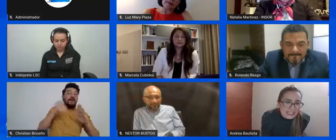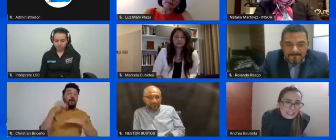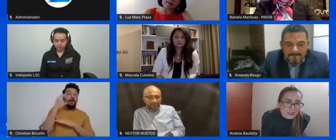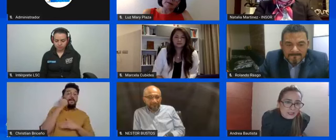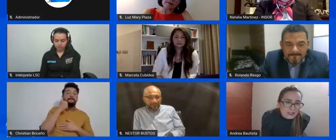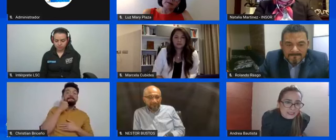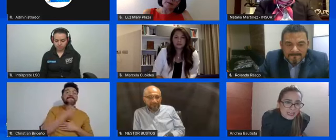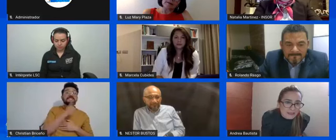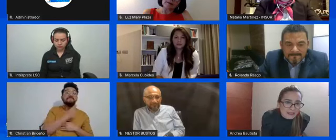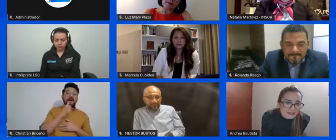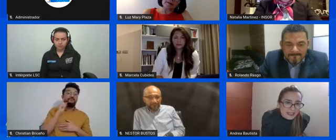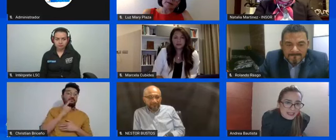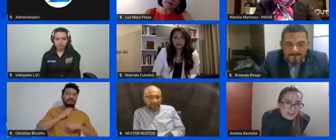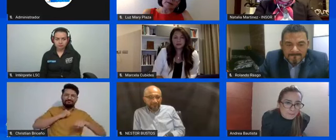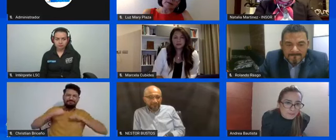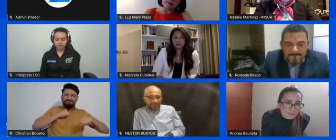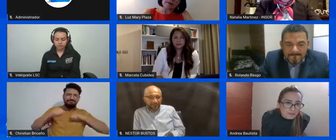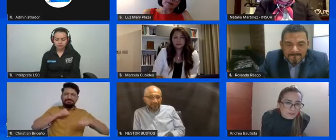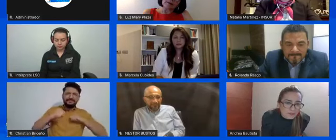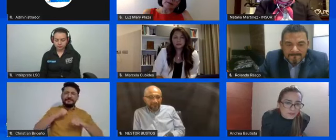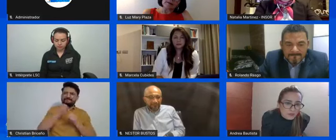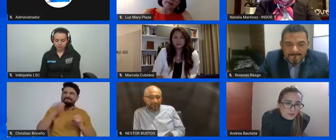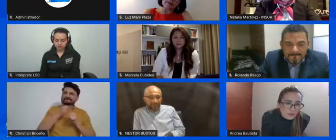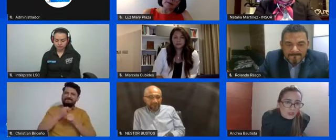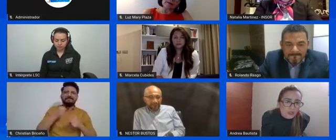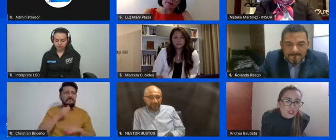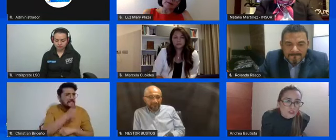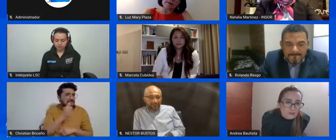Y realmente